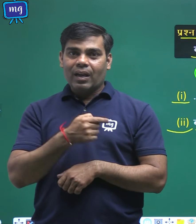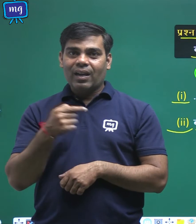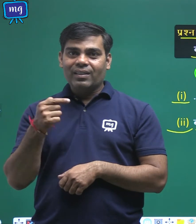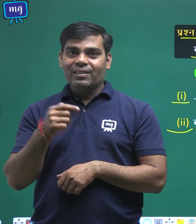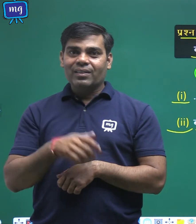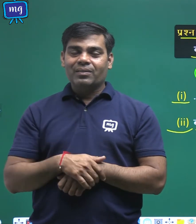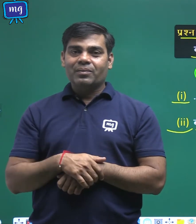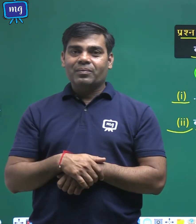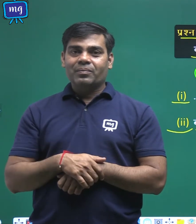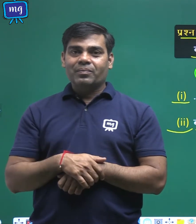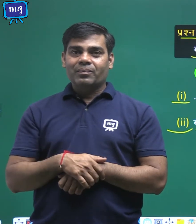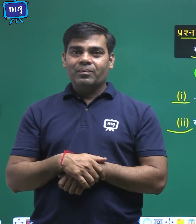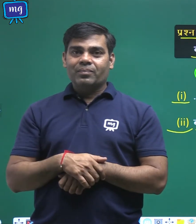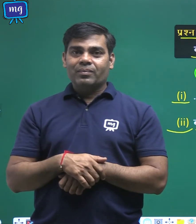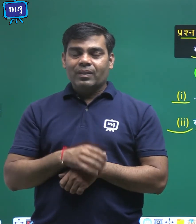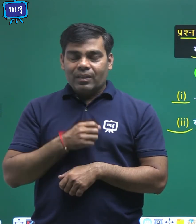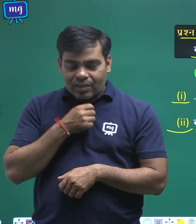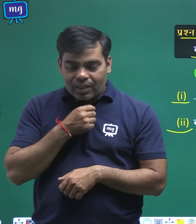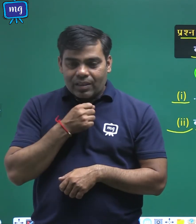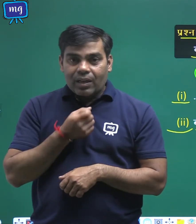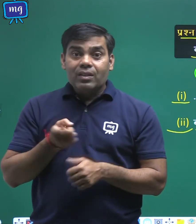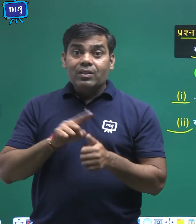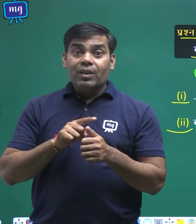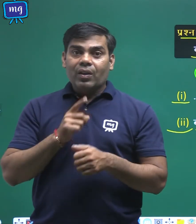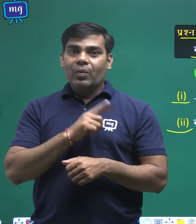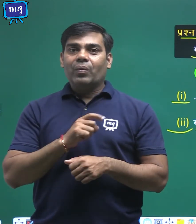खालिस्तान दादा से यूं।